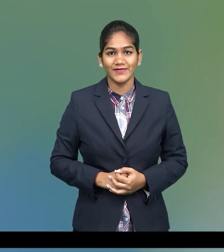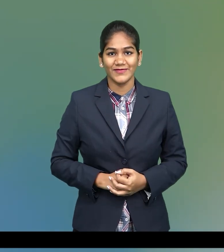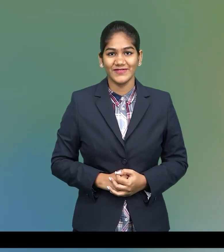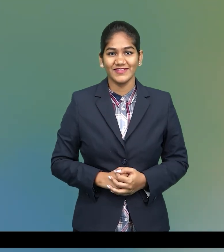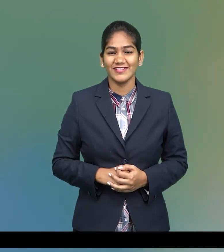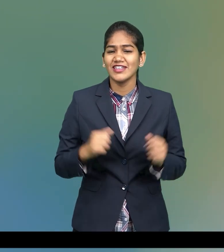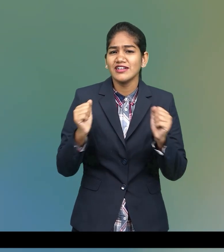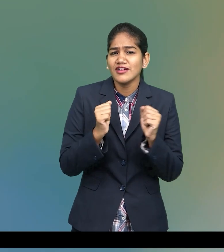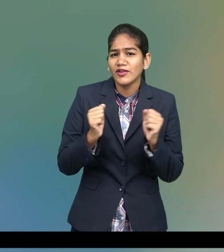చలి,